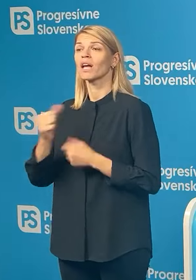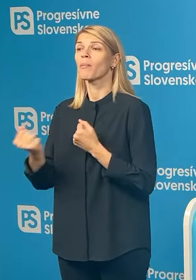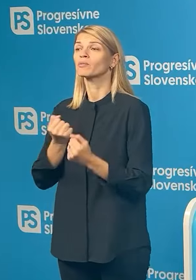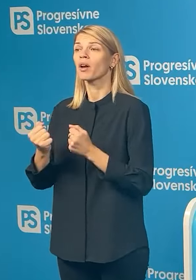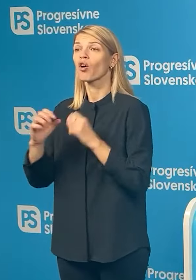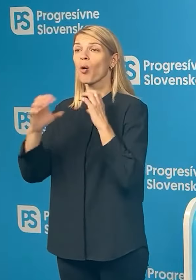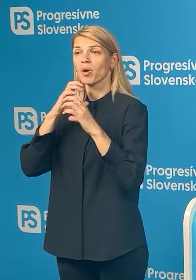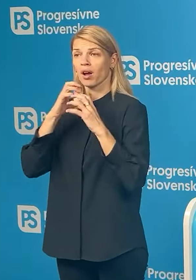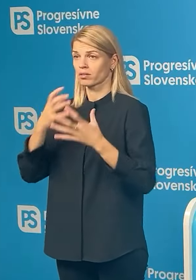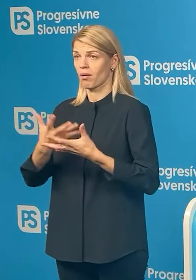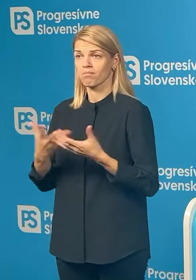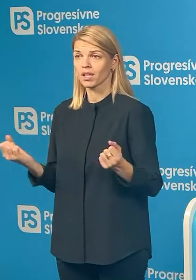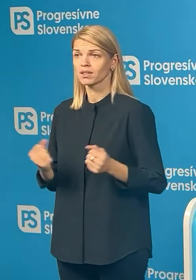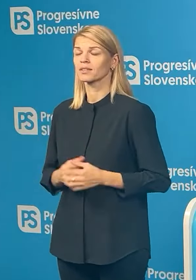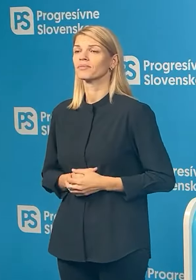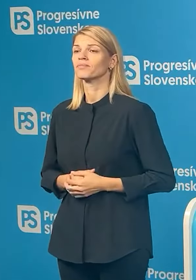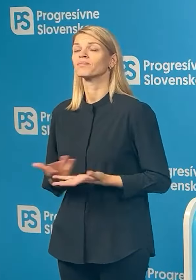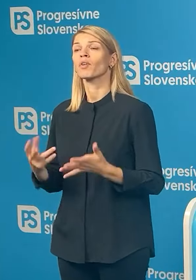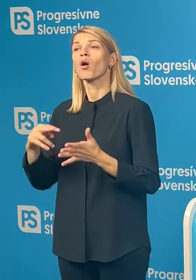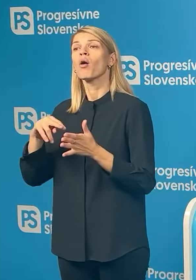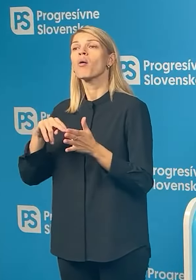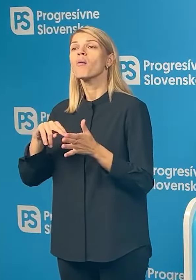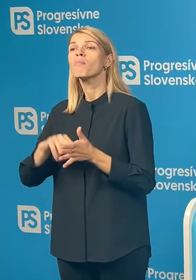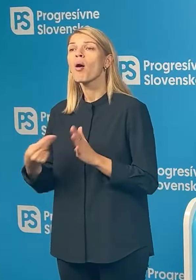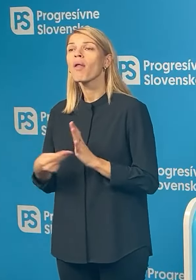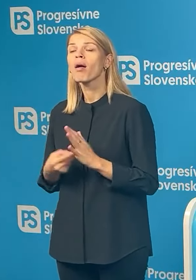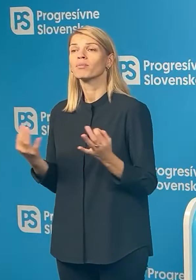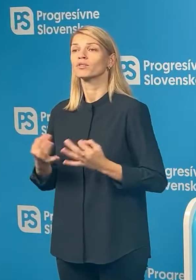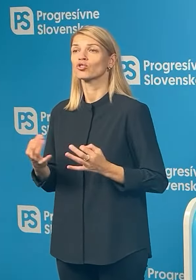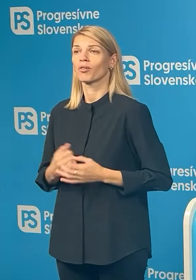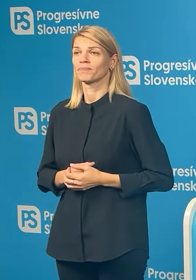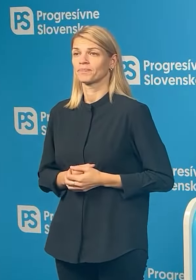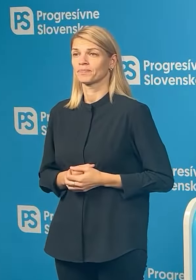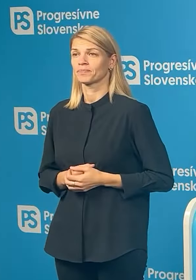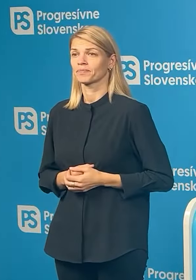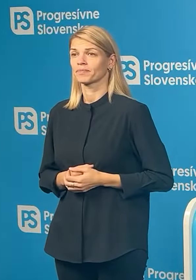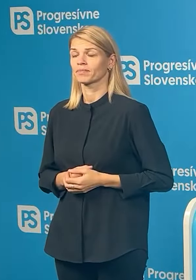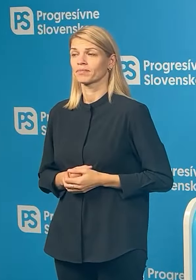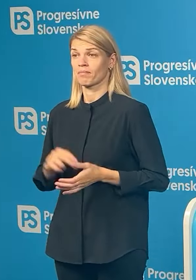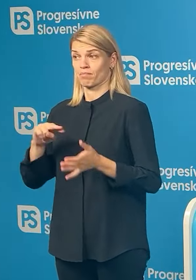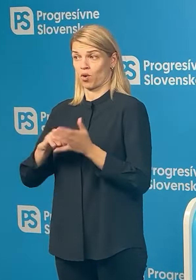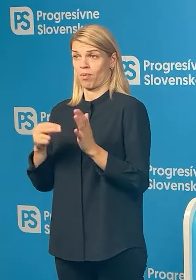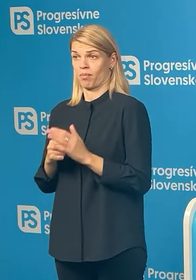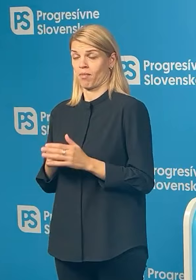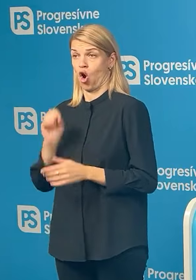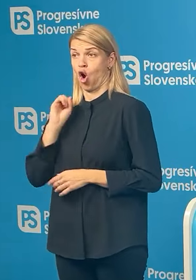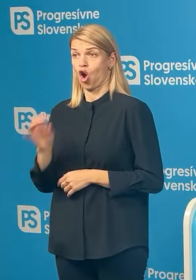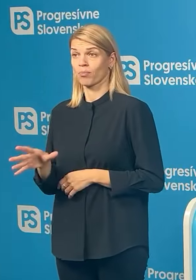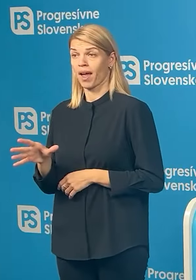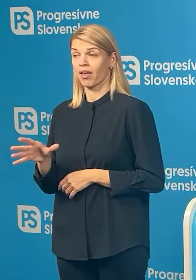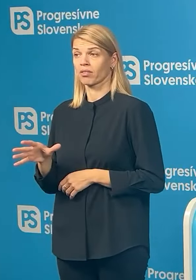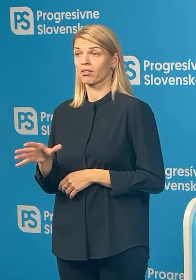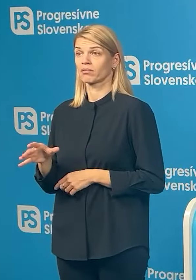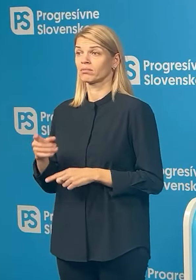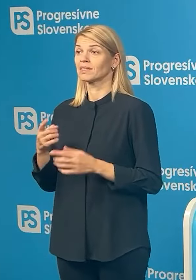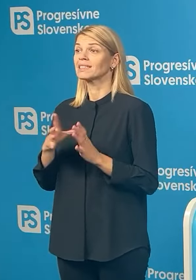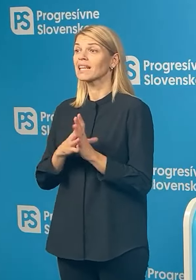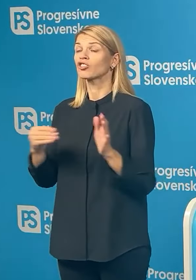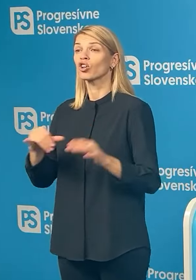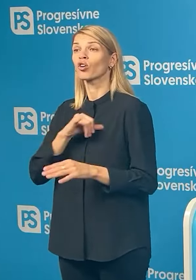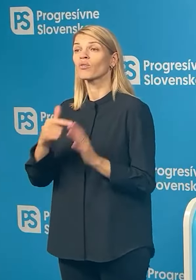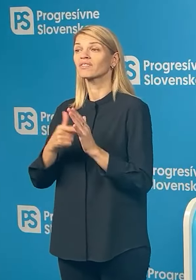samosprávami nekomunikoval a problém, merkujte moje slová, problém s odpadom nám vybuchne začiatkom